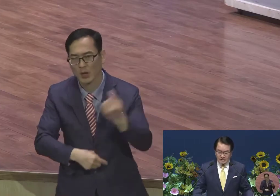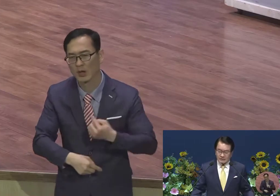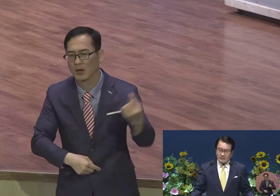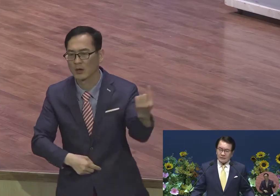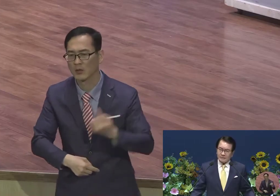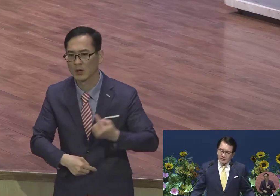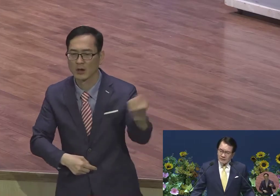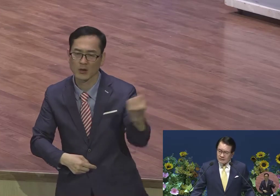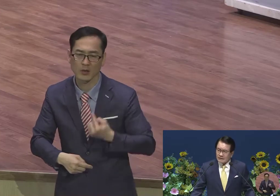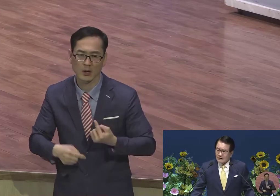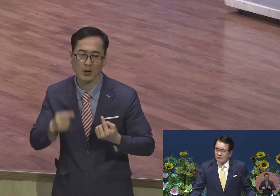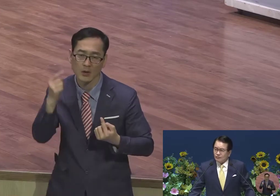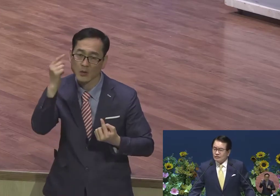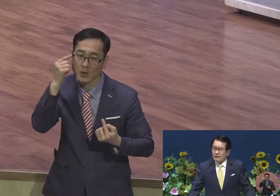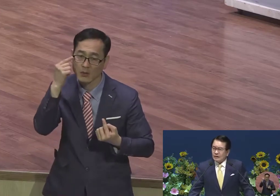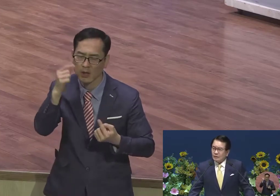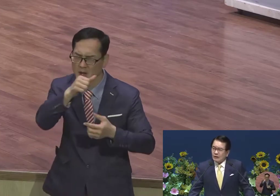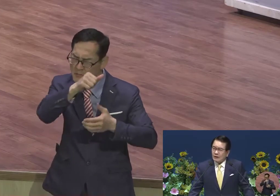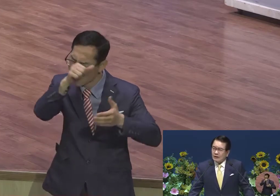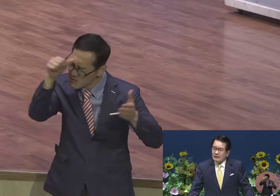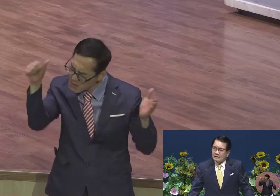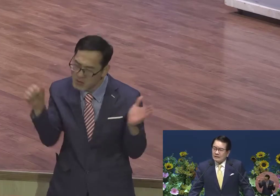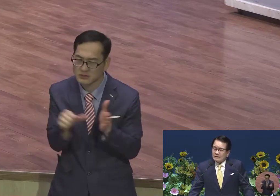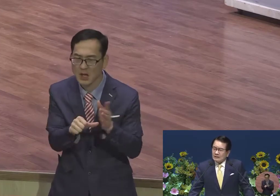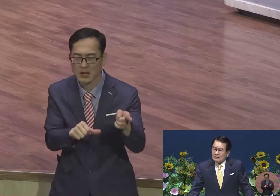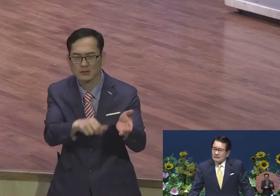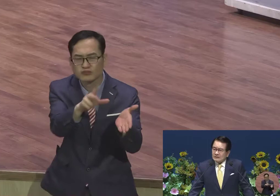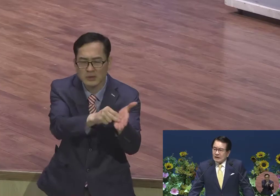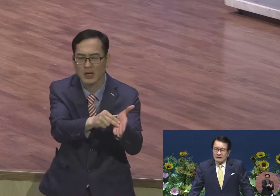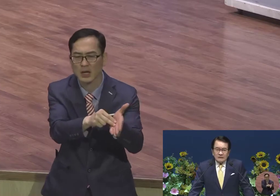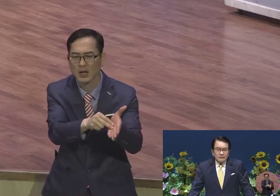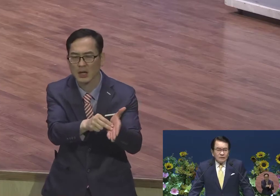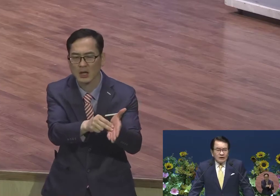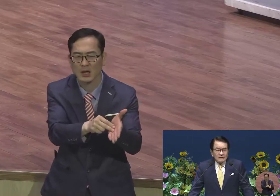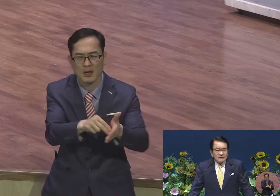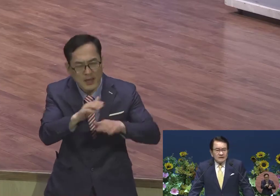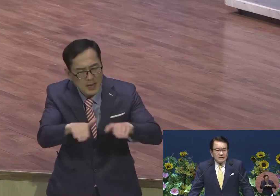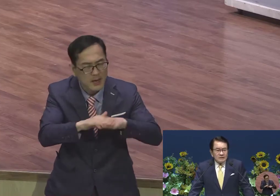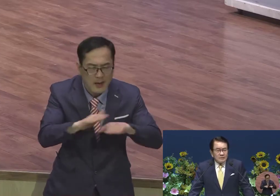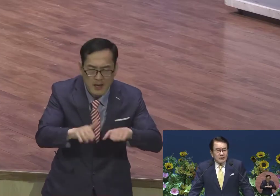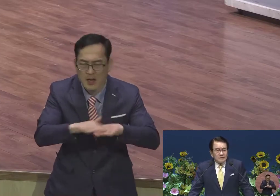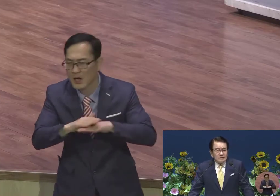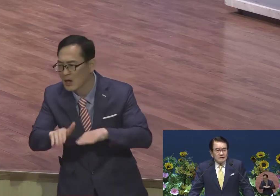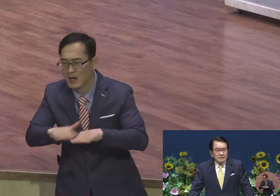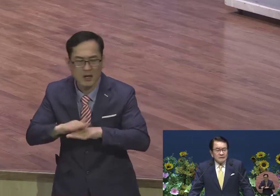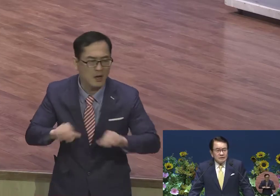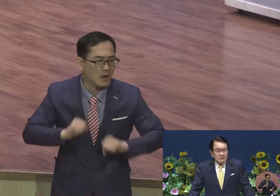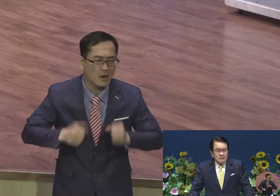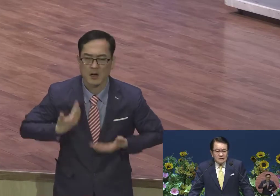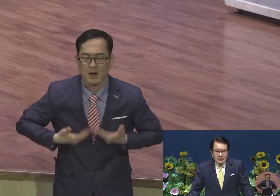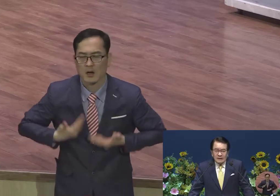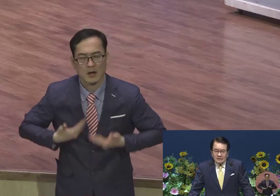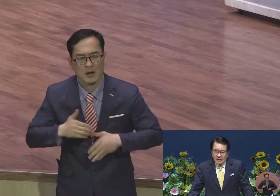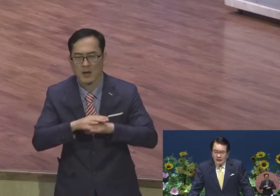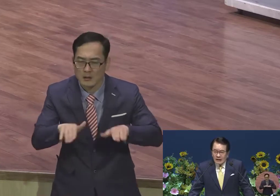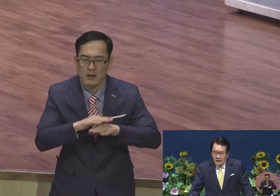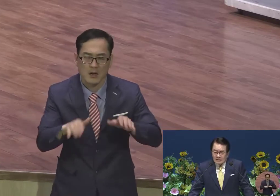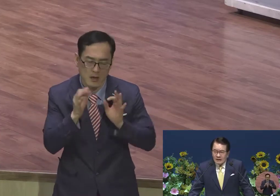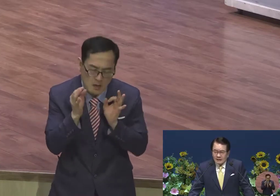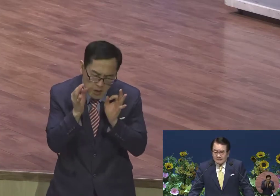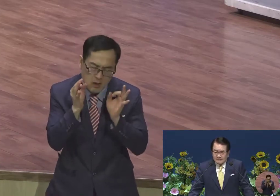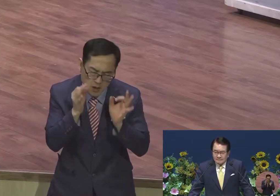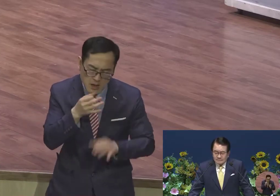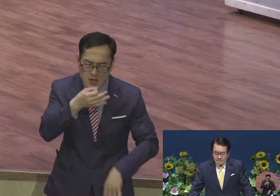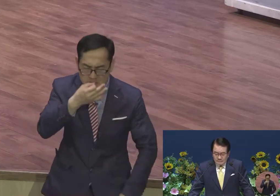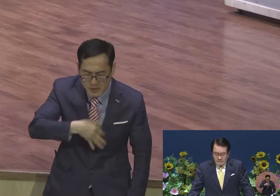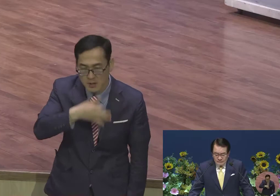살면서 평생 문제와 사건과 실험하면서 그렇게 살아야